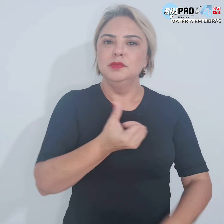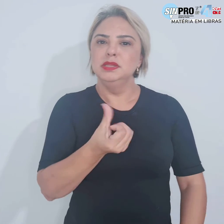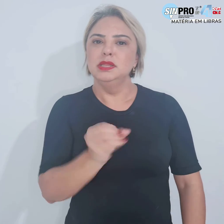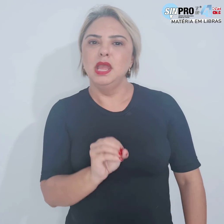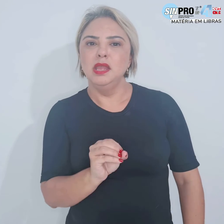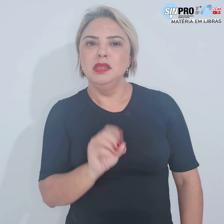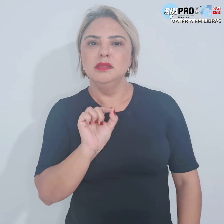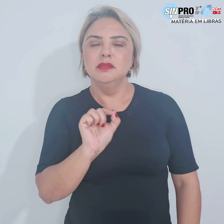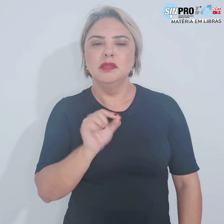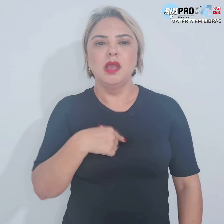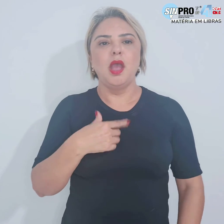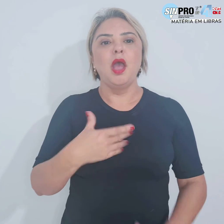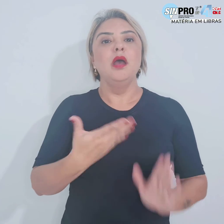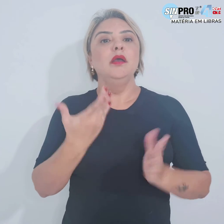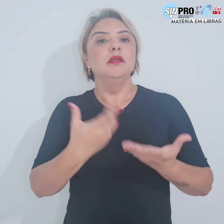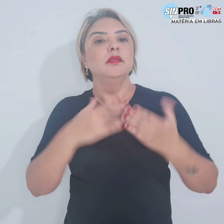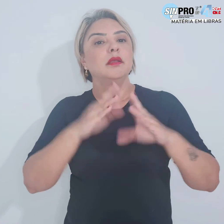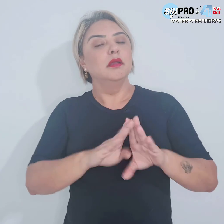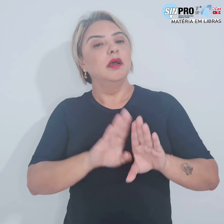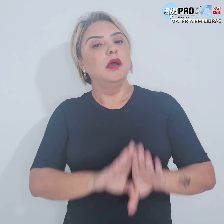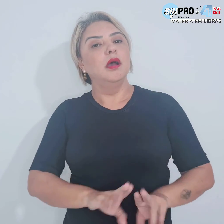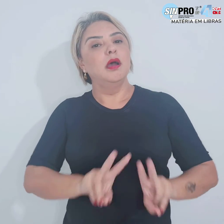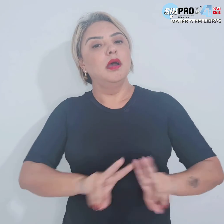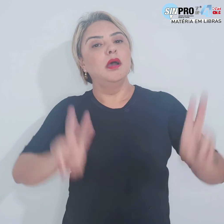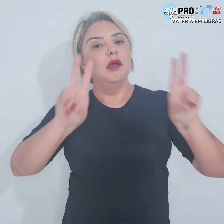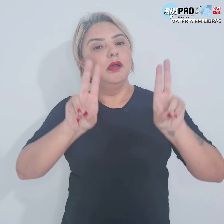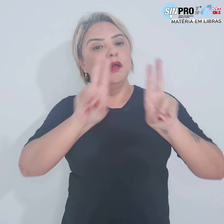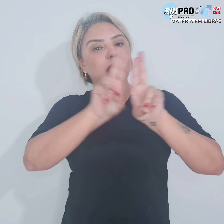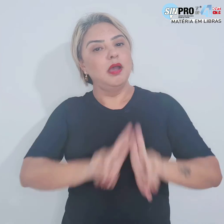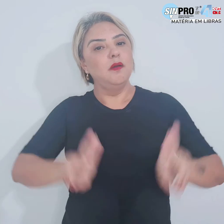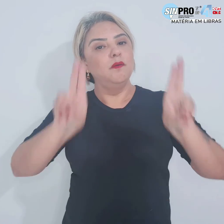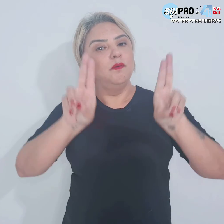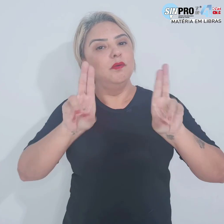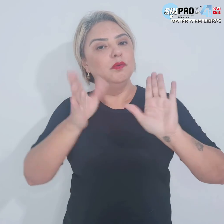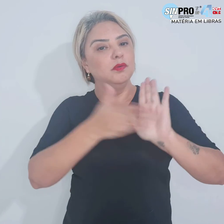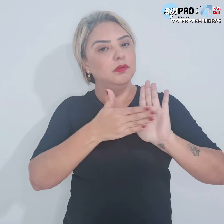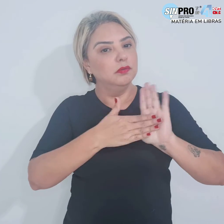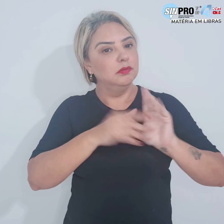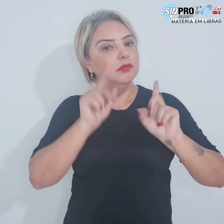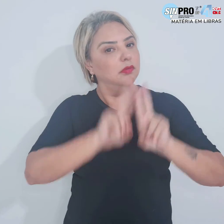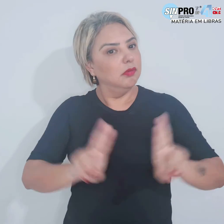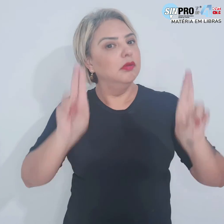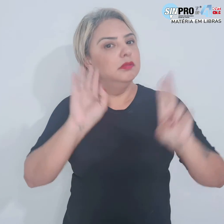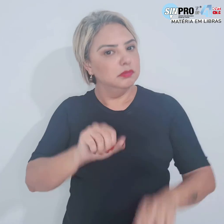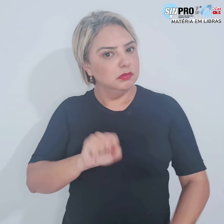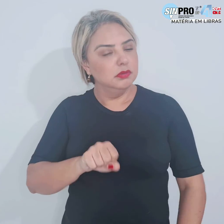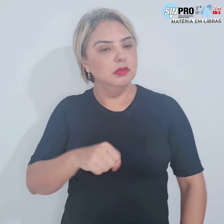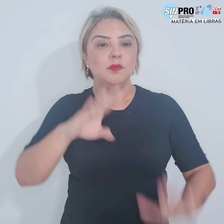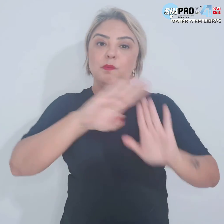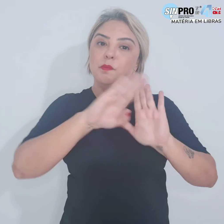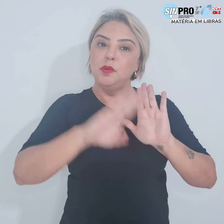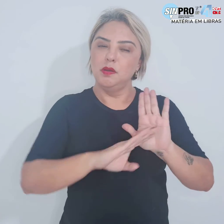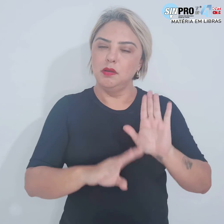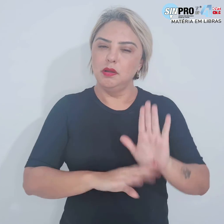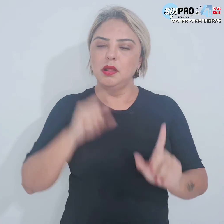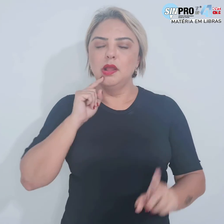desde 2010, de acordo com a Organização das Nações Unidas, ONU. O programa